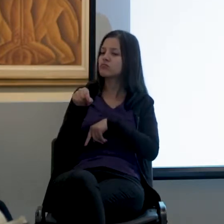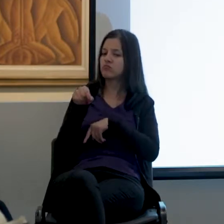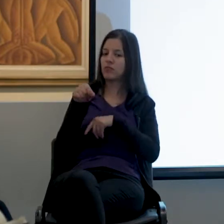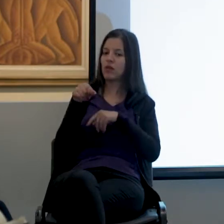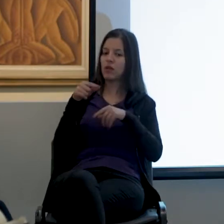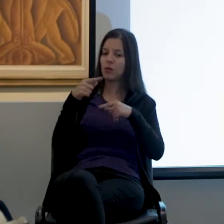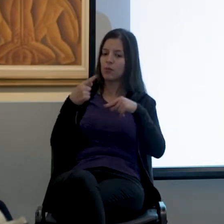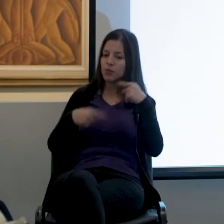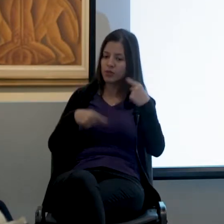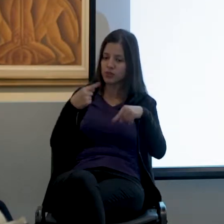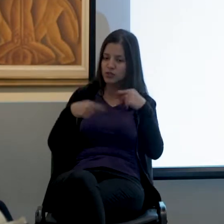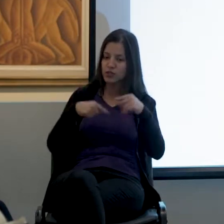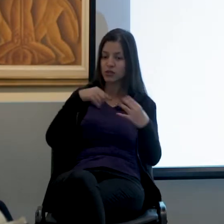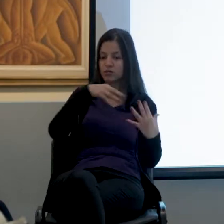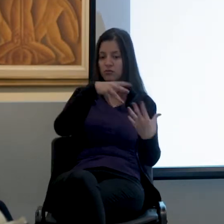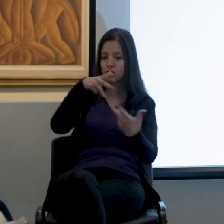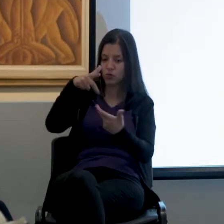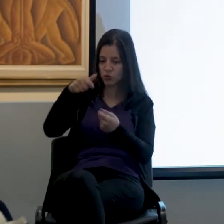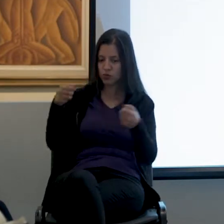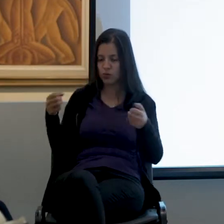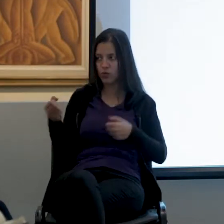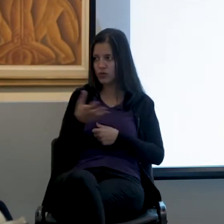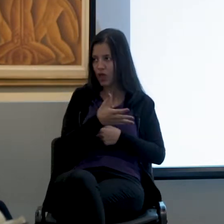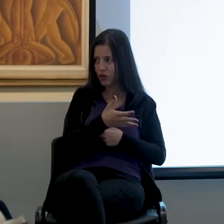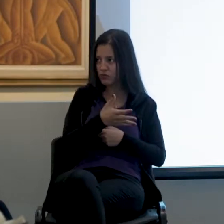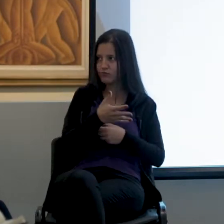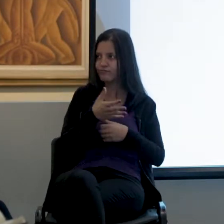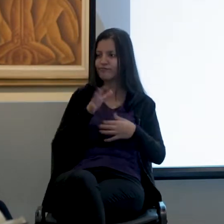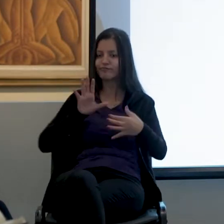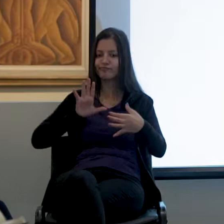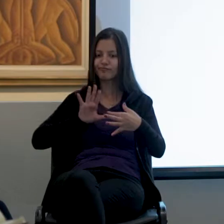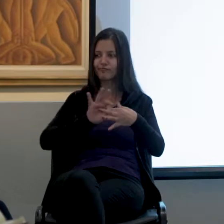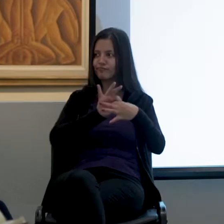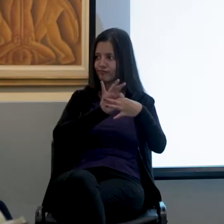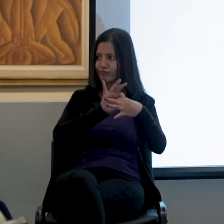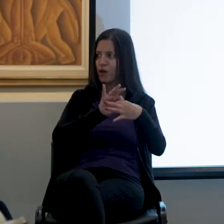moderno, dos estados, das nações, da própria ideia de cultura.